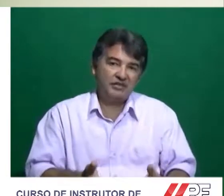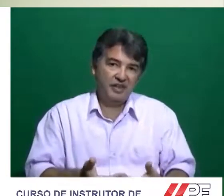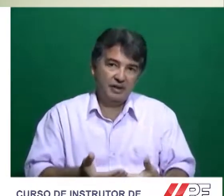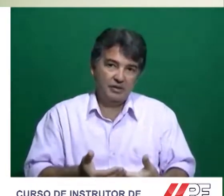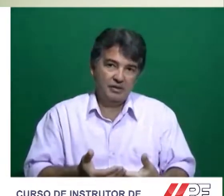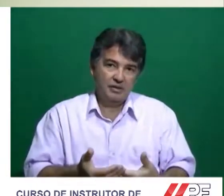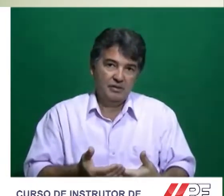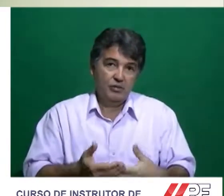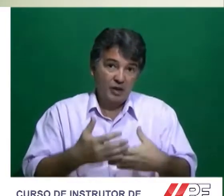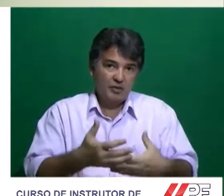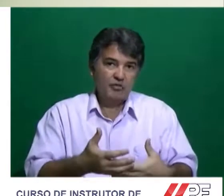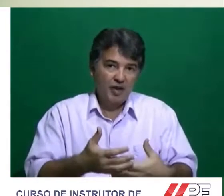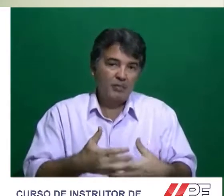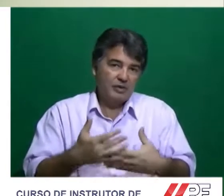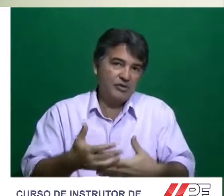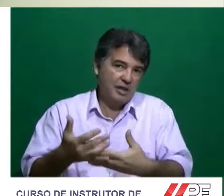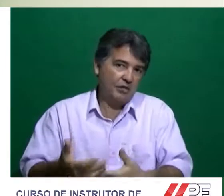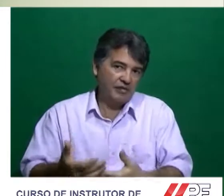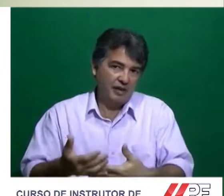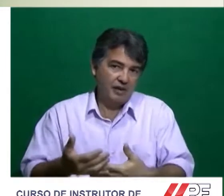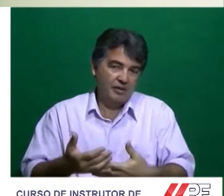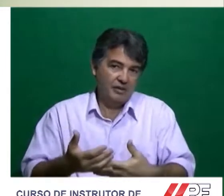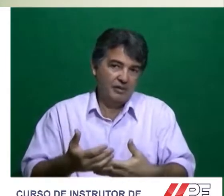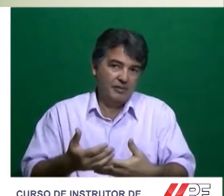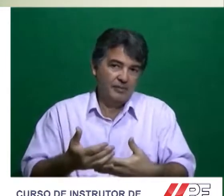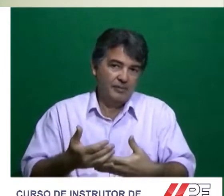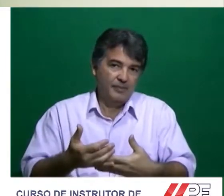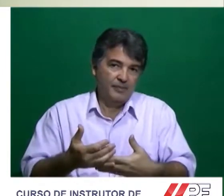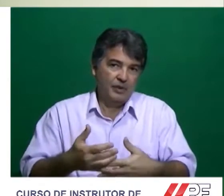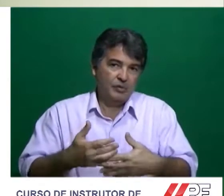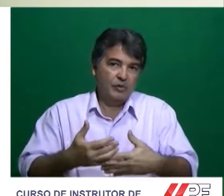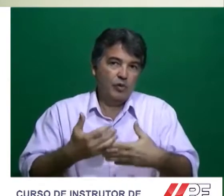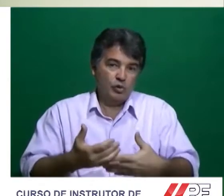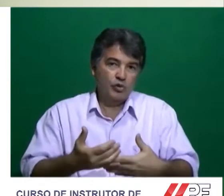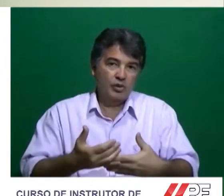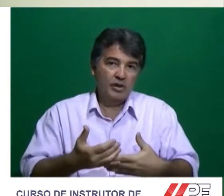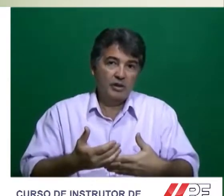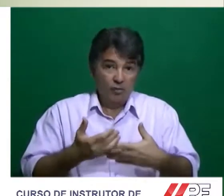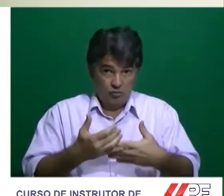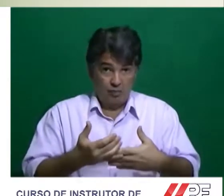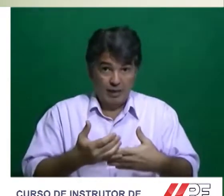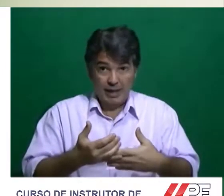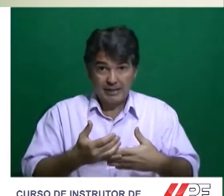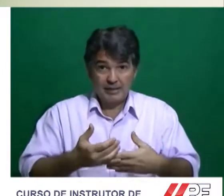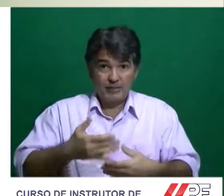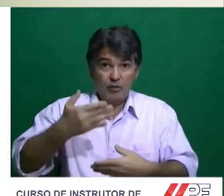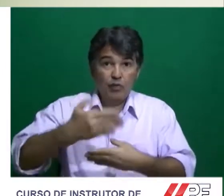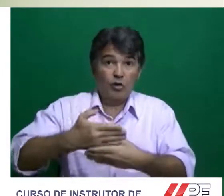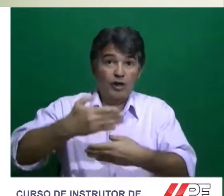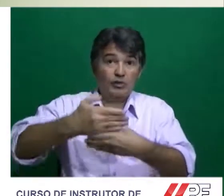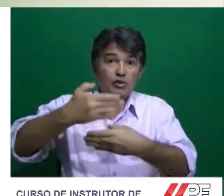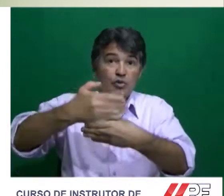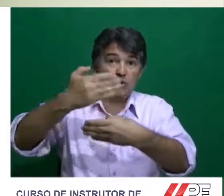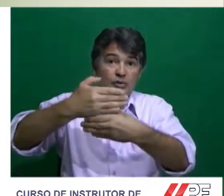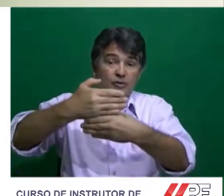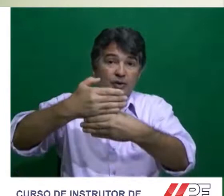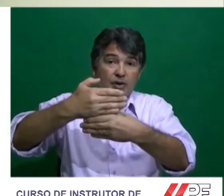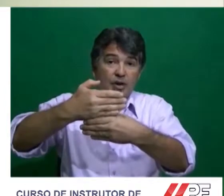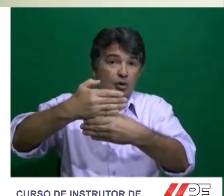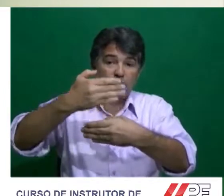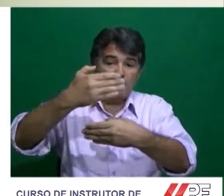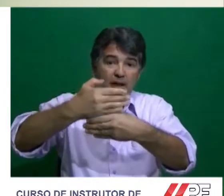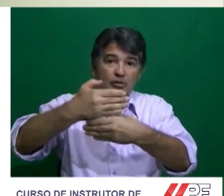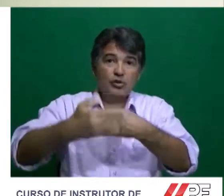ter um sinal diferente. O mesmo verbo. Mas um sinal diferente. Então se eu for construir. Uma casa. Eu vou colocar o tijolo.